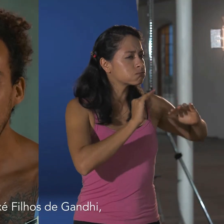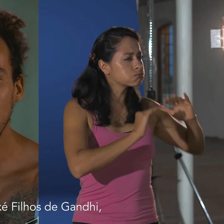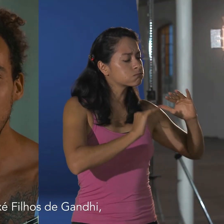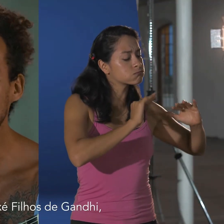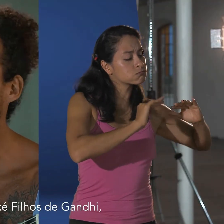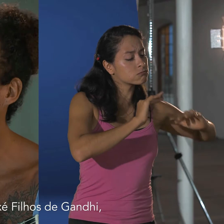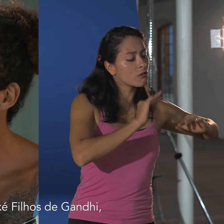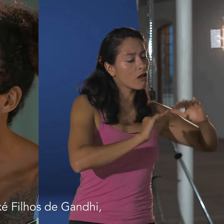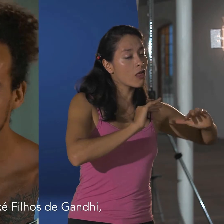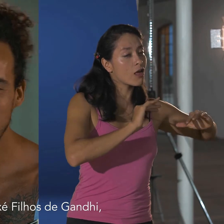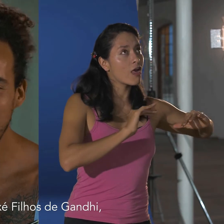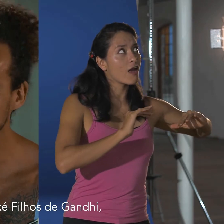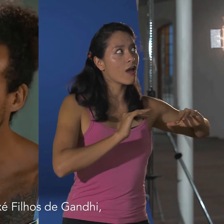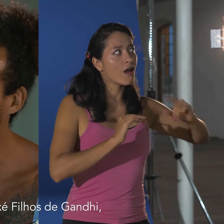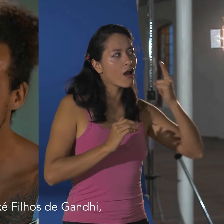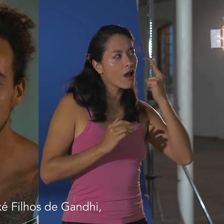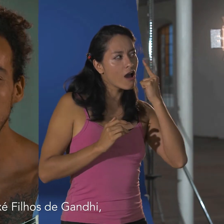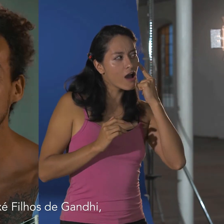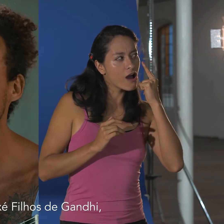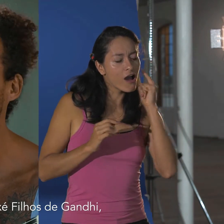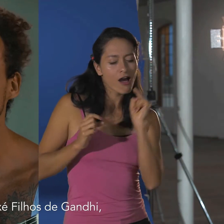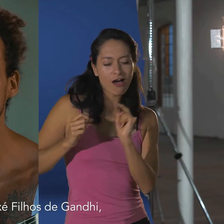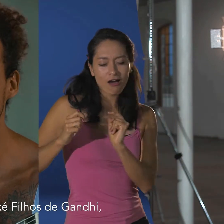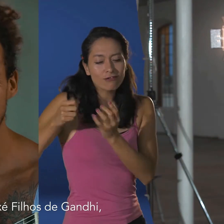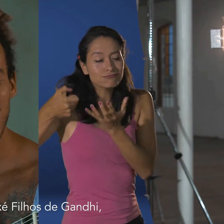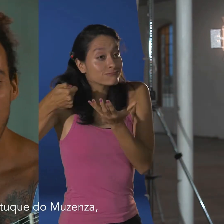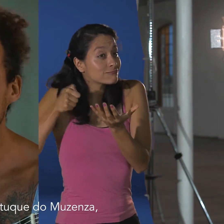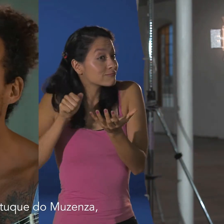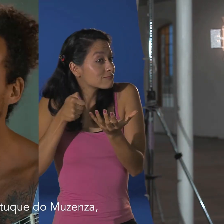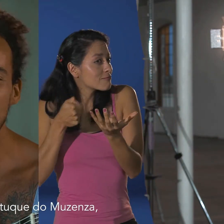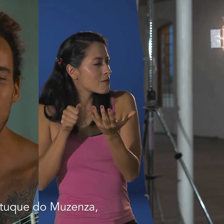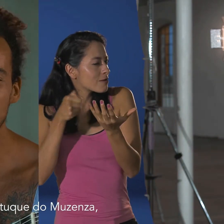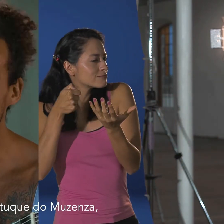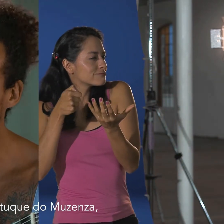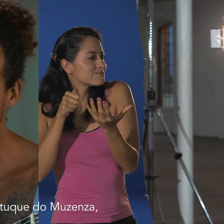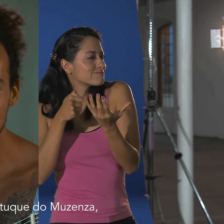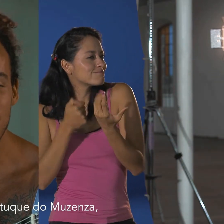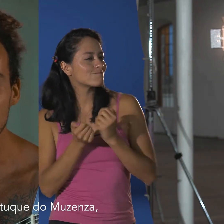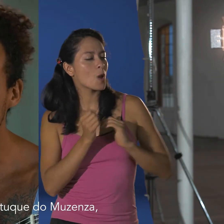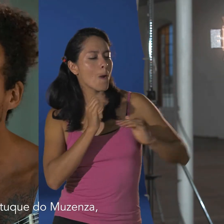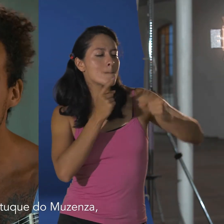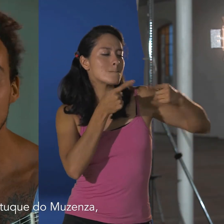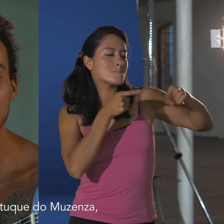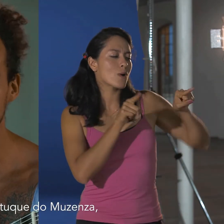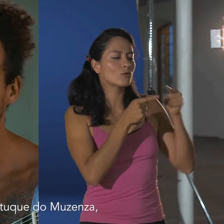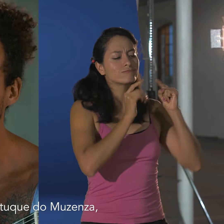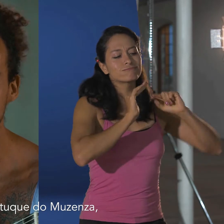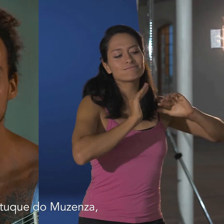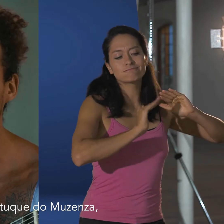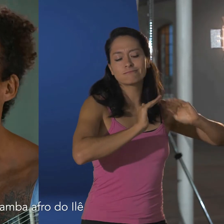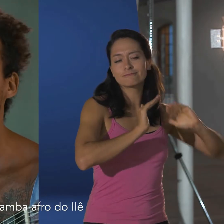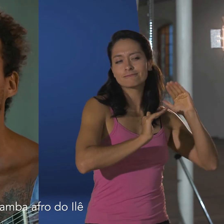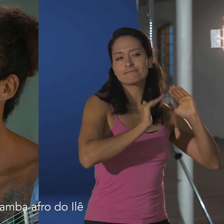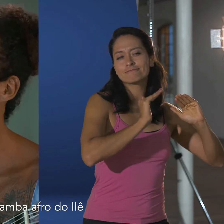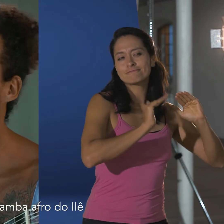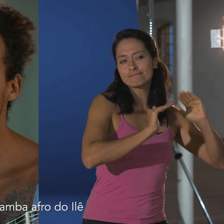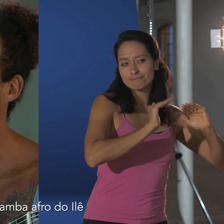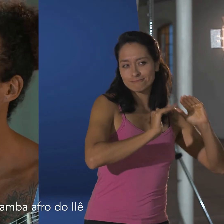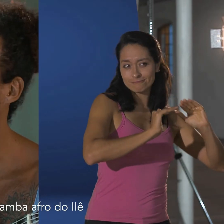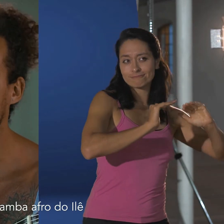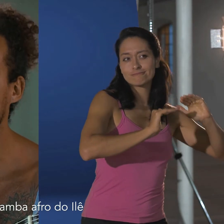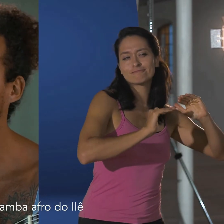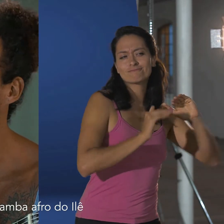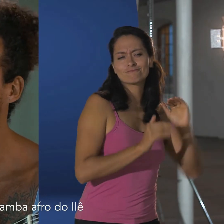atabaque, olhou a poxé filhos gigante, olhou o batuque do muzenza,